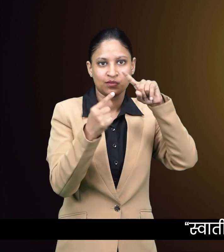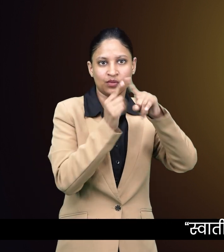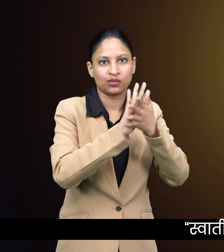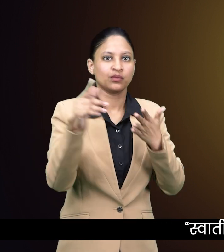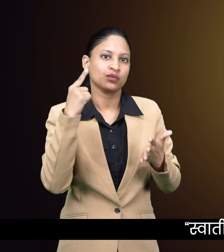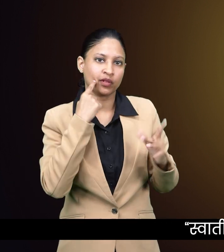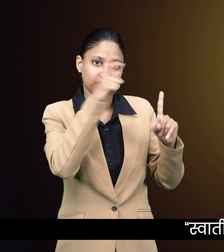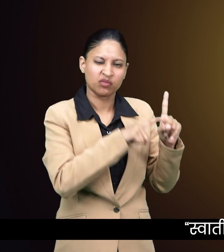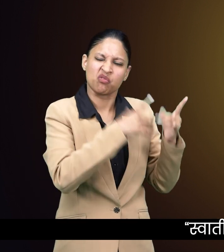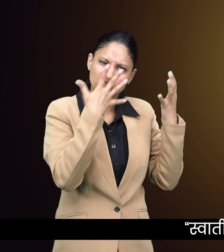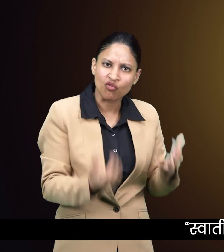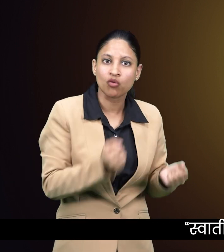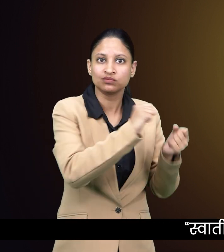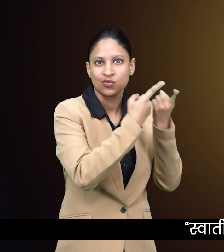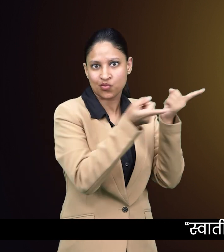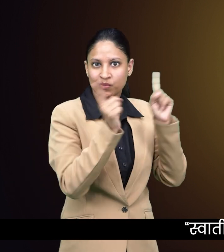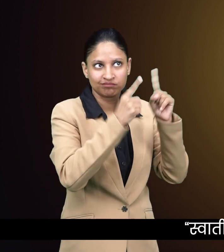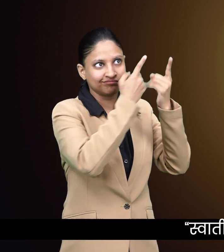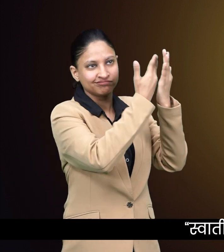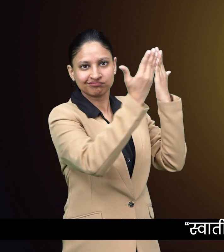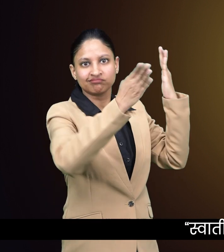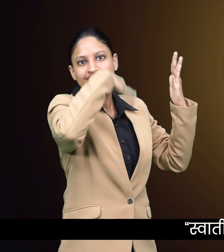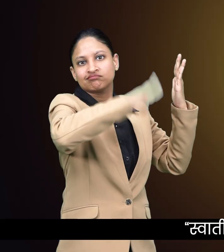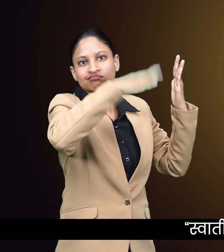स्वातीला आपली भिंत रंगवायची आहे.